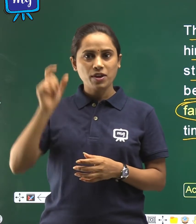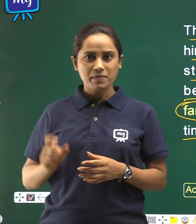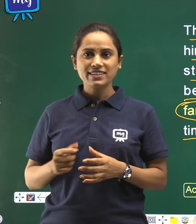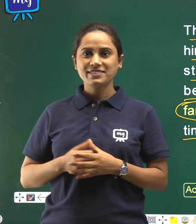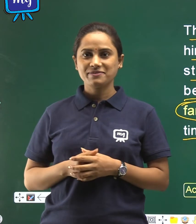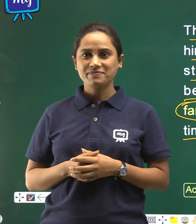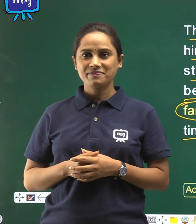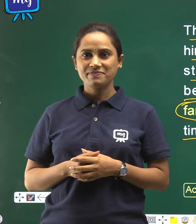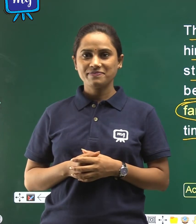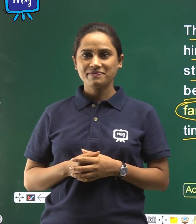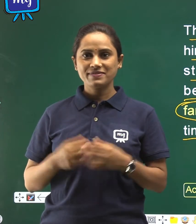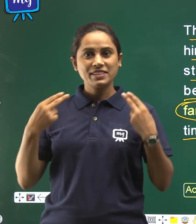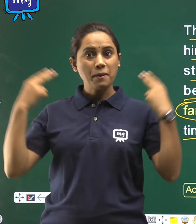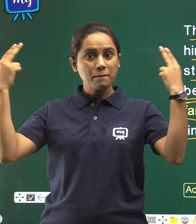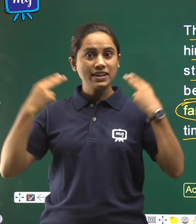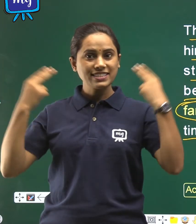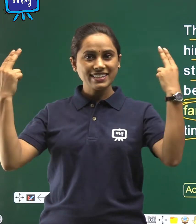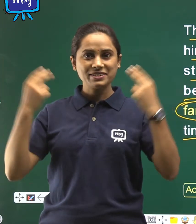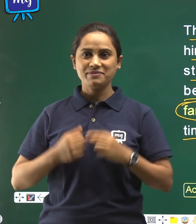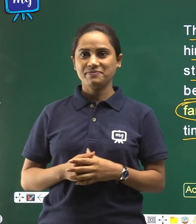famous, प्रसिद्ध.